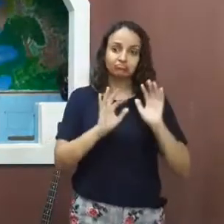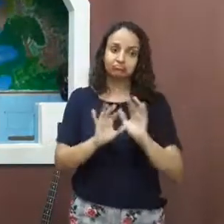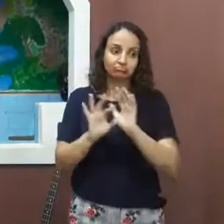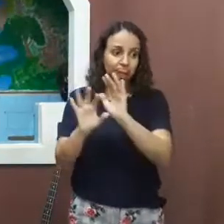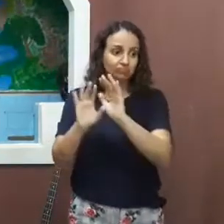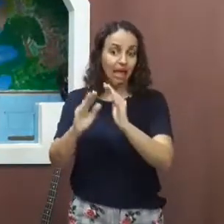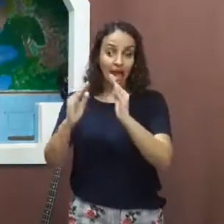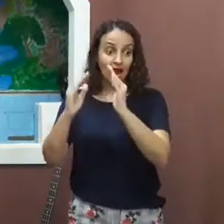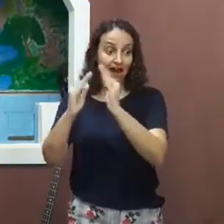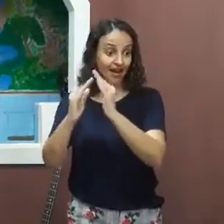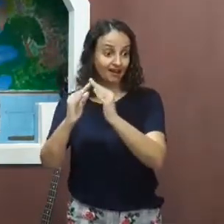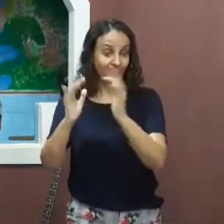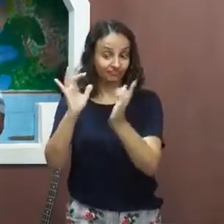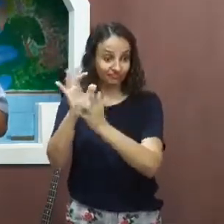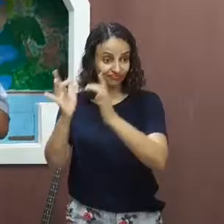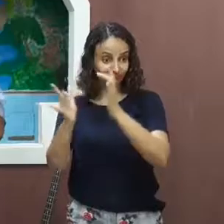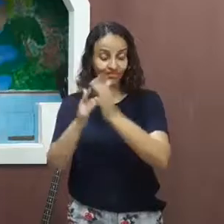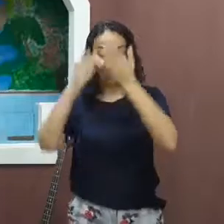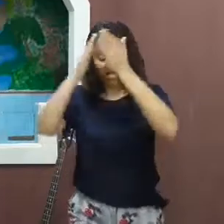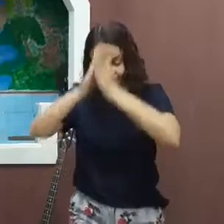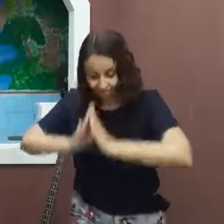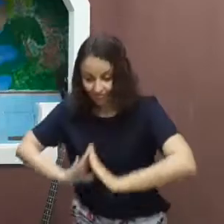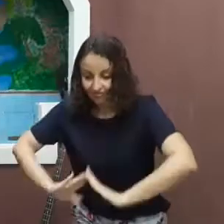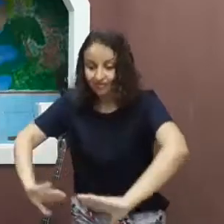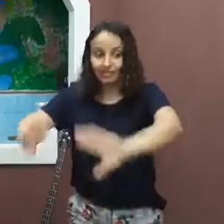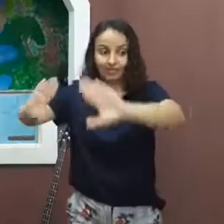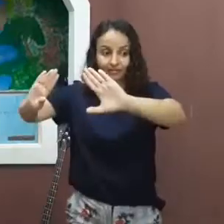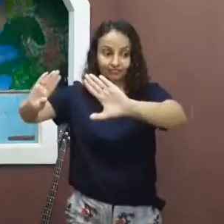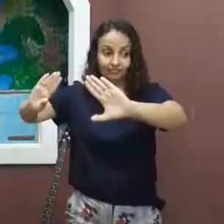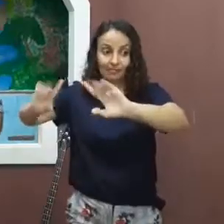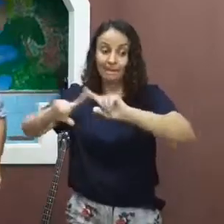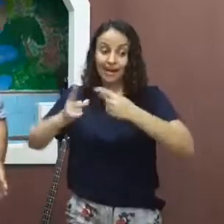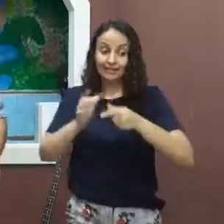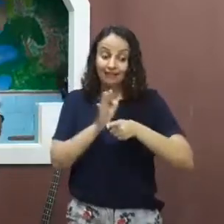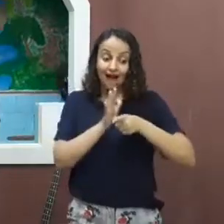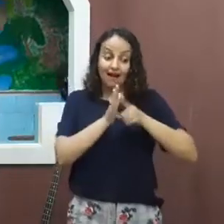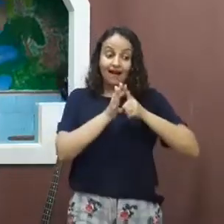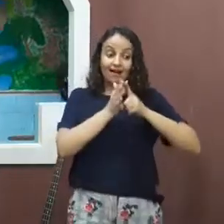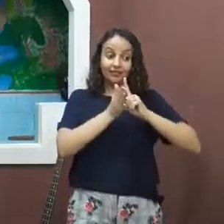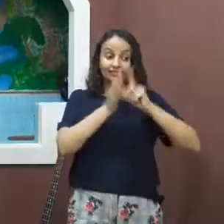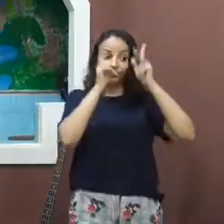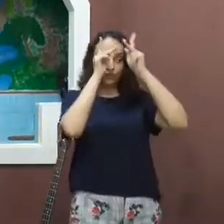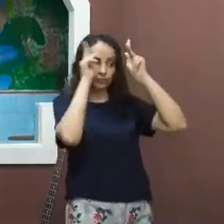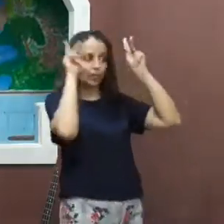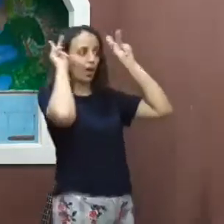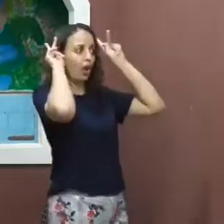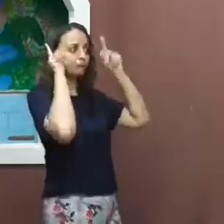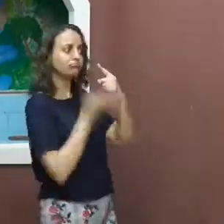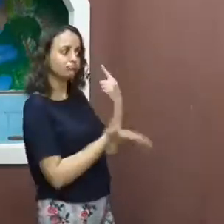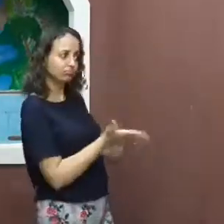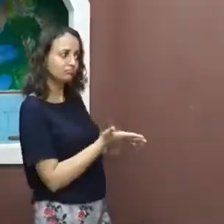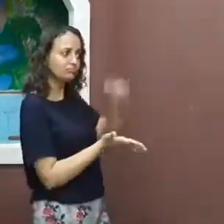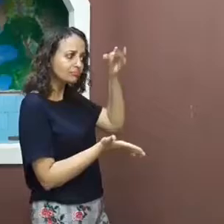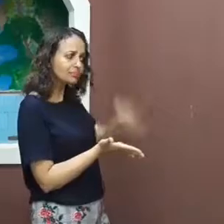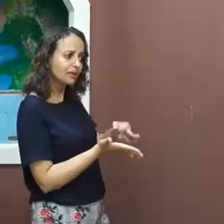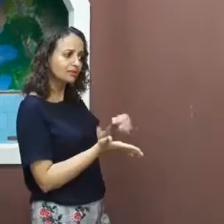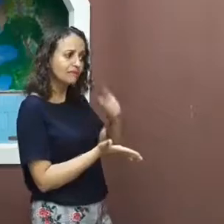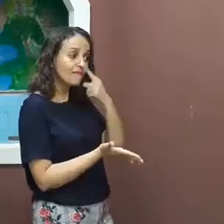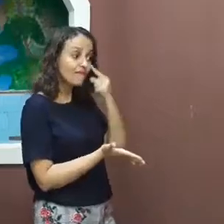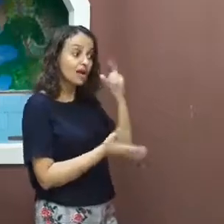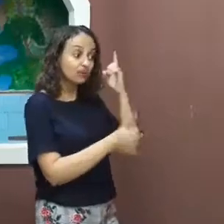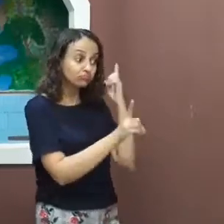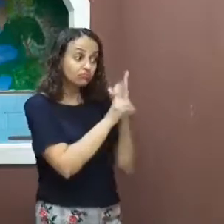Jesus, e eles foram embora. E tinham um trato, um combinado, que eles voltariam até o rei Herodes e falariam